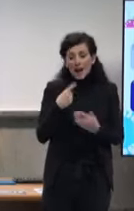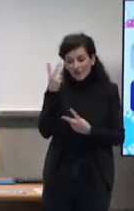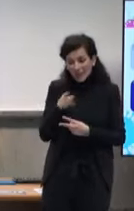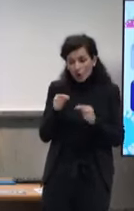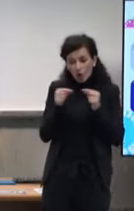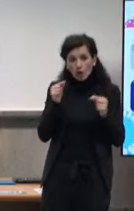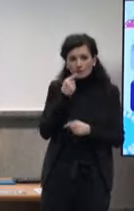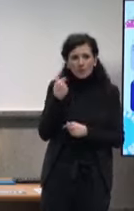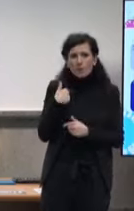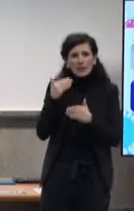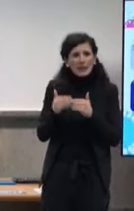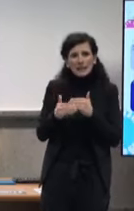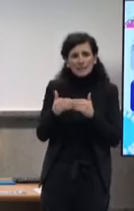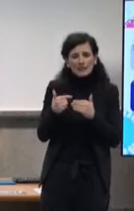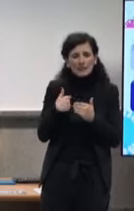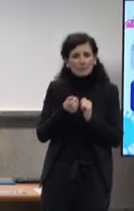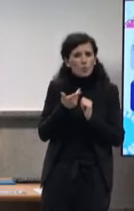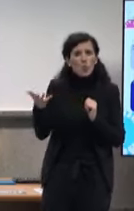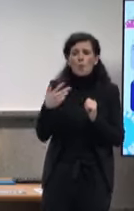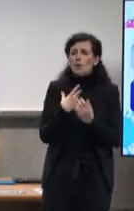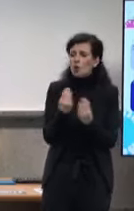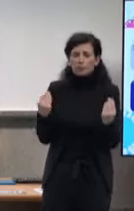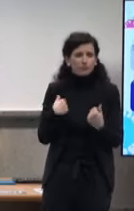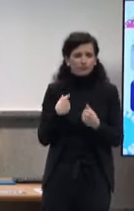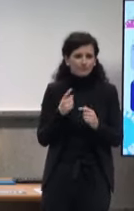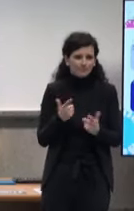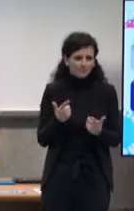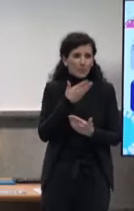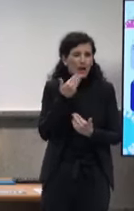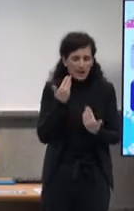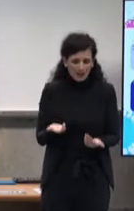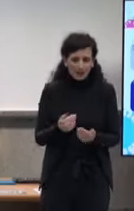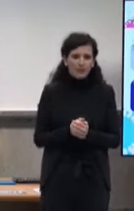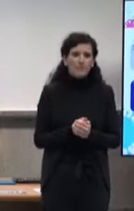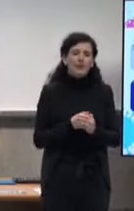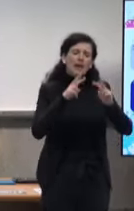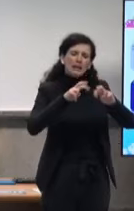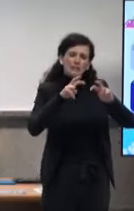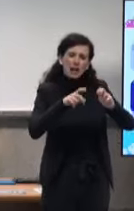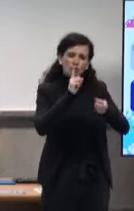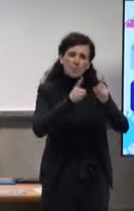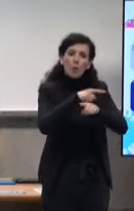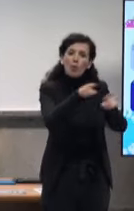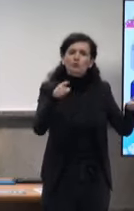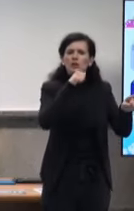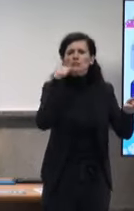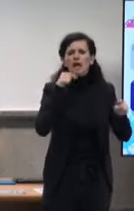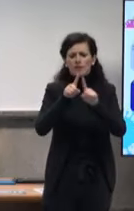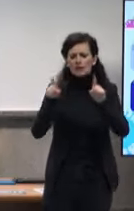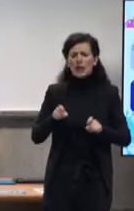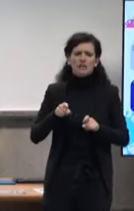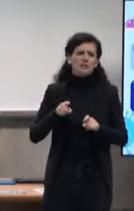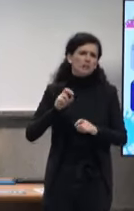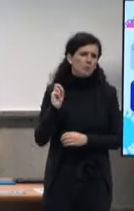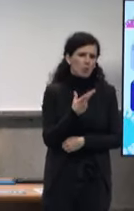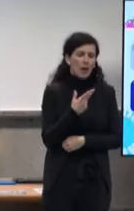onestamente il primo elemento secondo dobbiamo per poter fare indagini di popolazione servono dei testi invece un po più rapidi non dimentichiamo